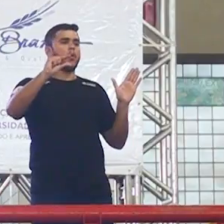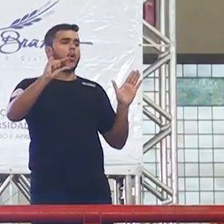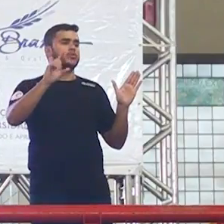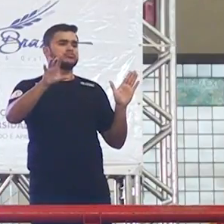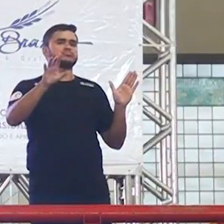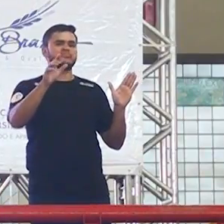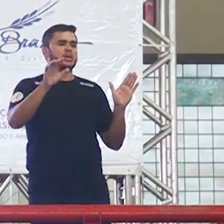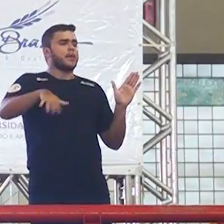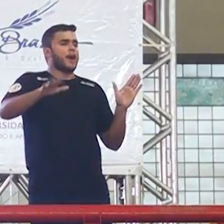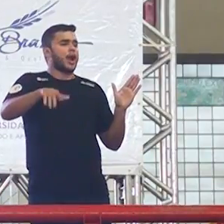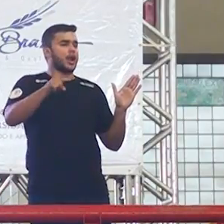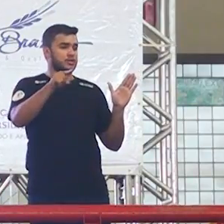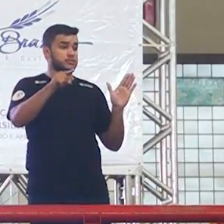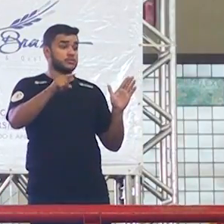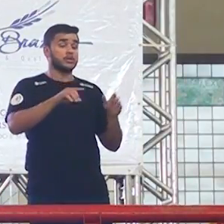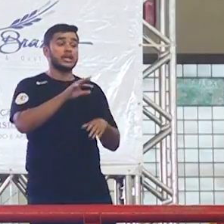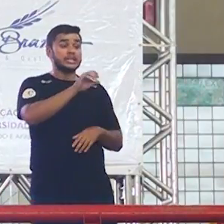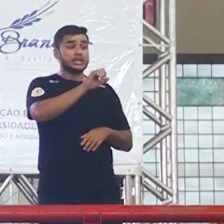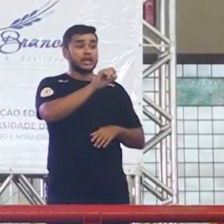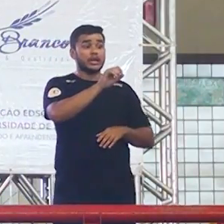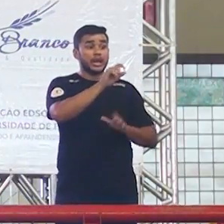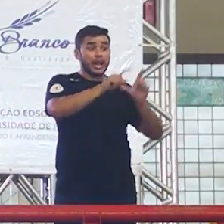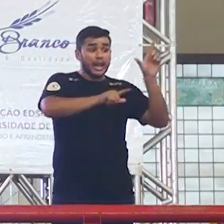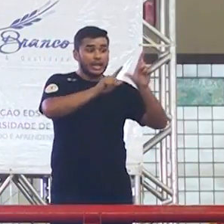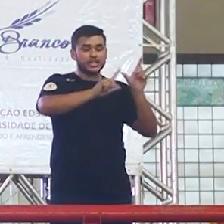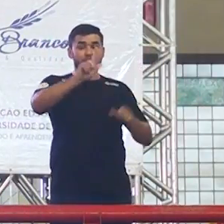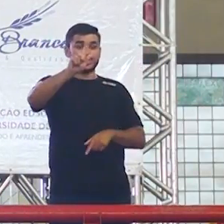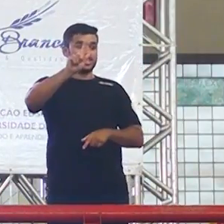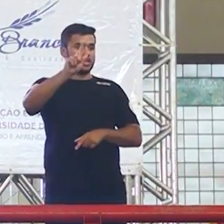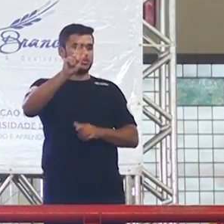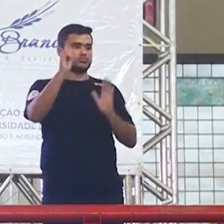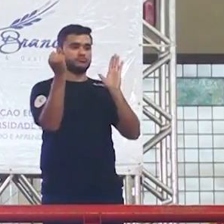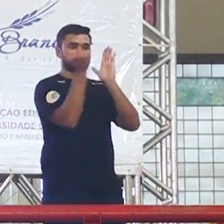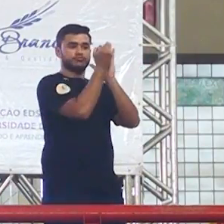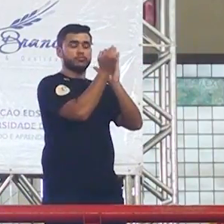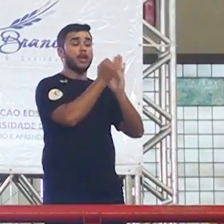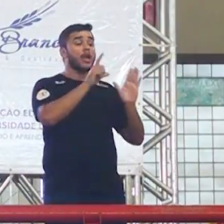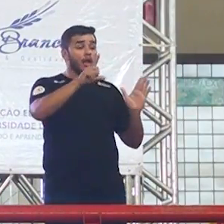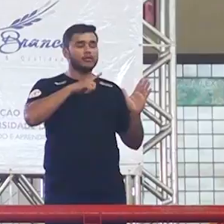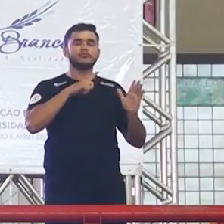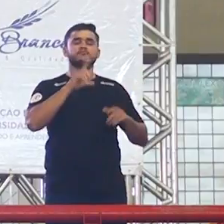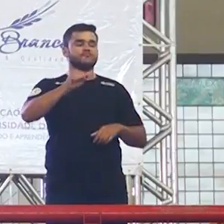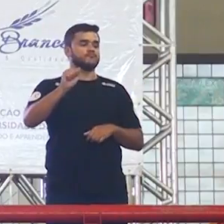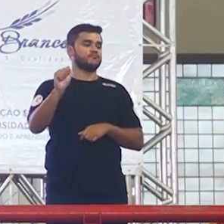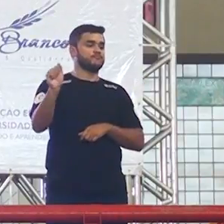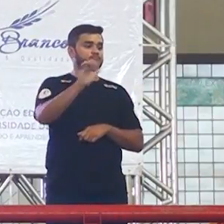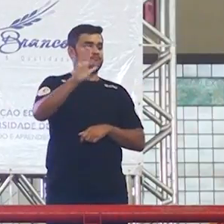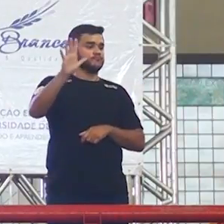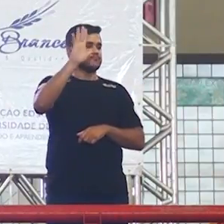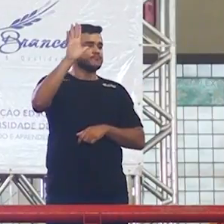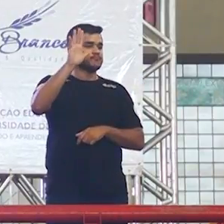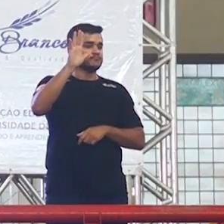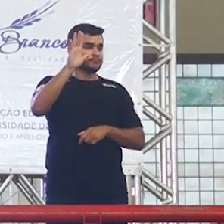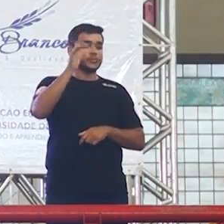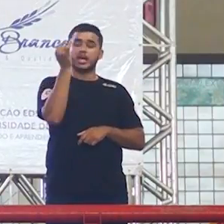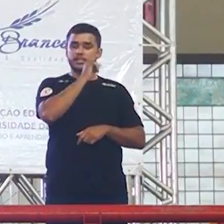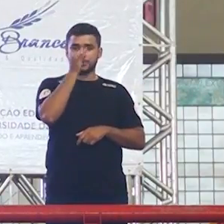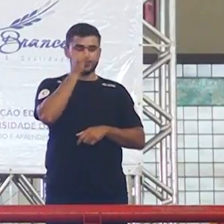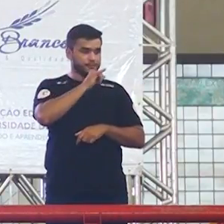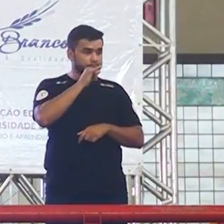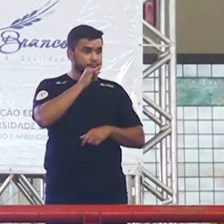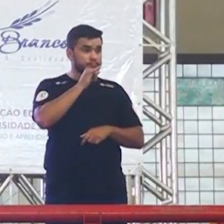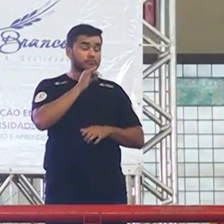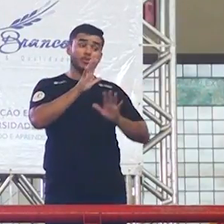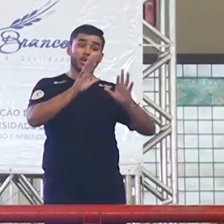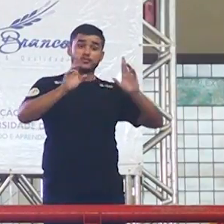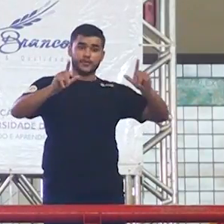energia, e G sobre a faixa inferior corresponde ao produto que consome muita energia.